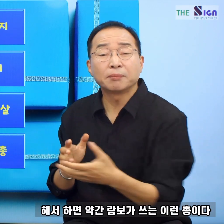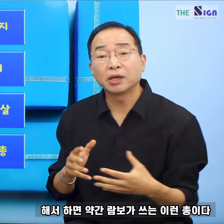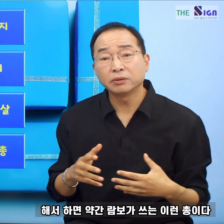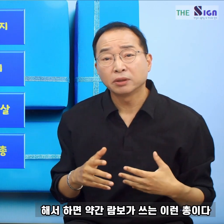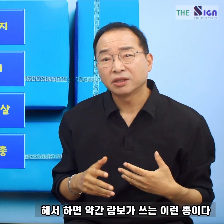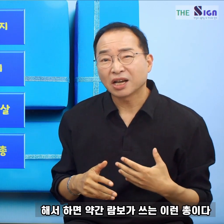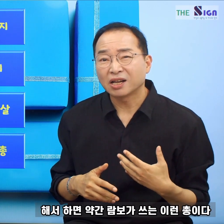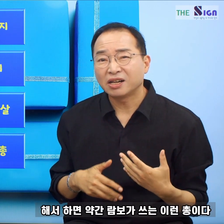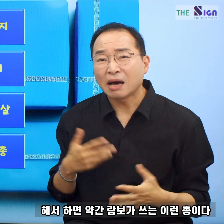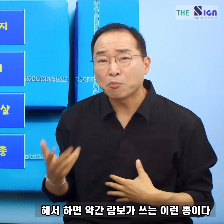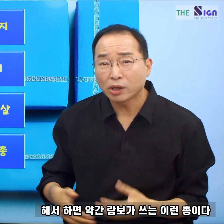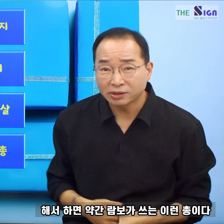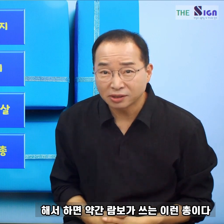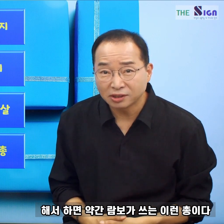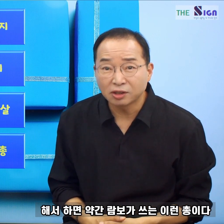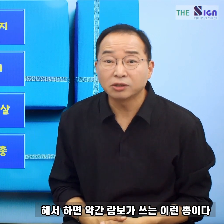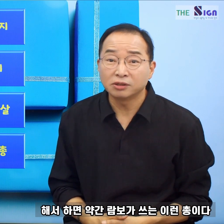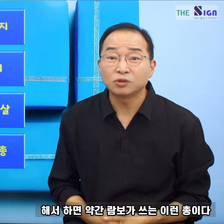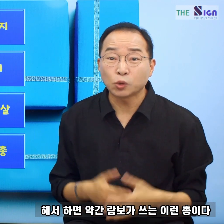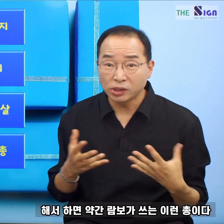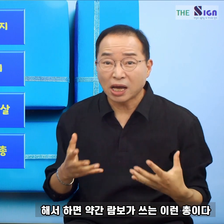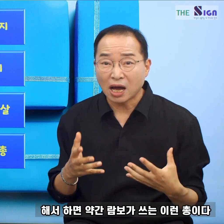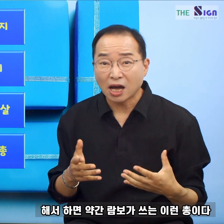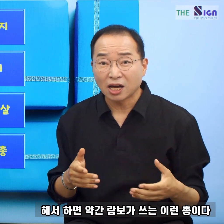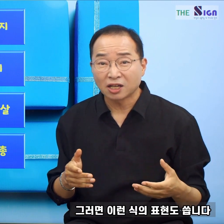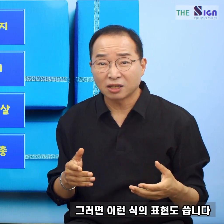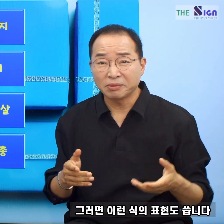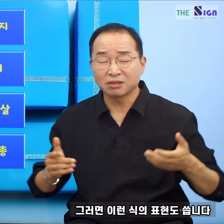하면 약간 람보가 쓰는 이런 총이다. 그러면